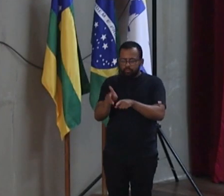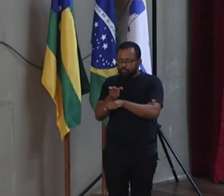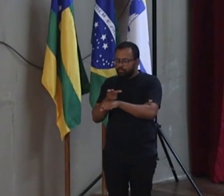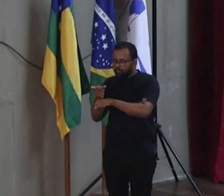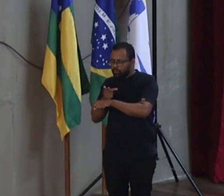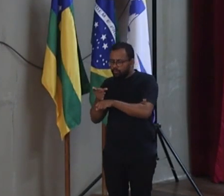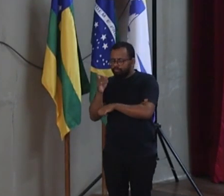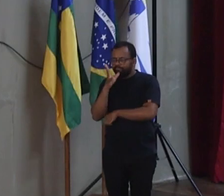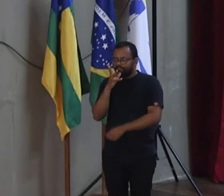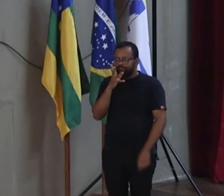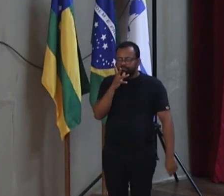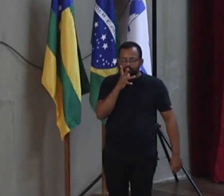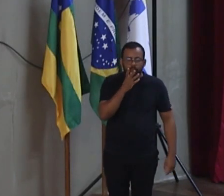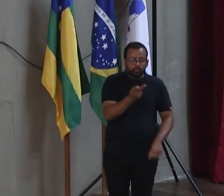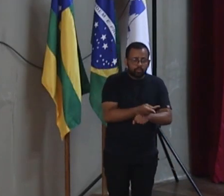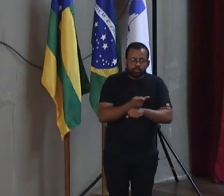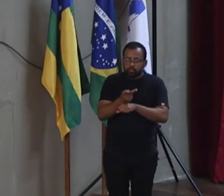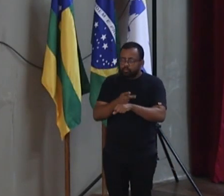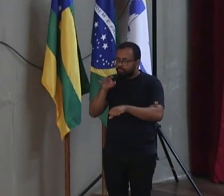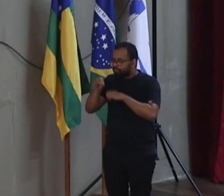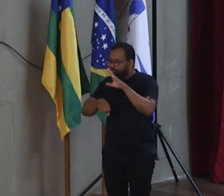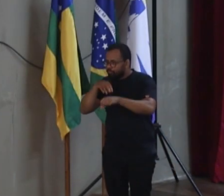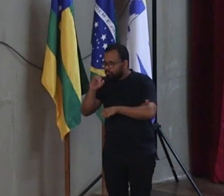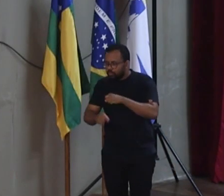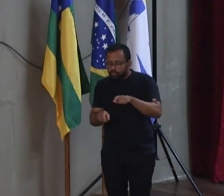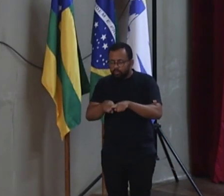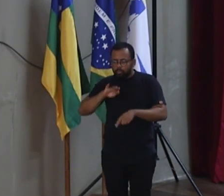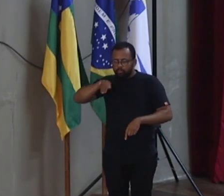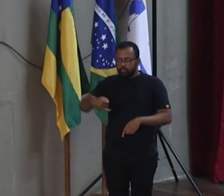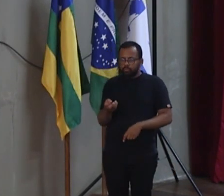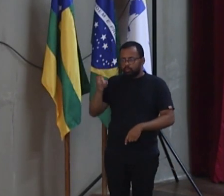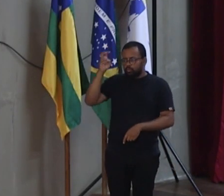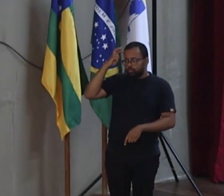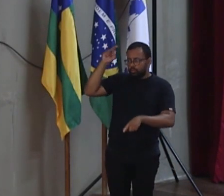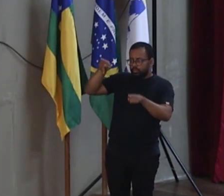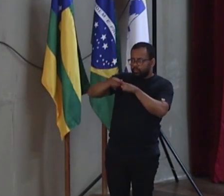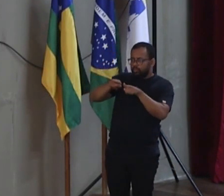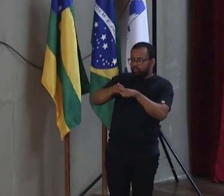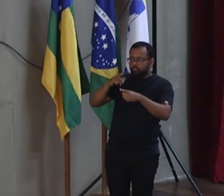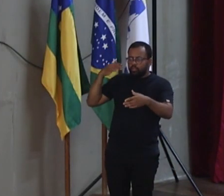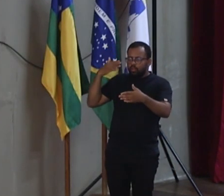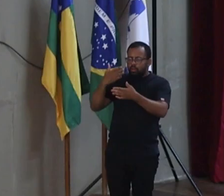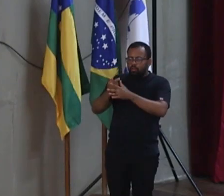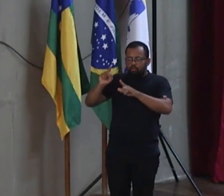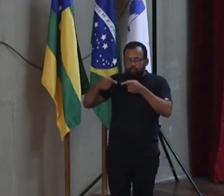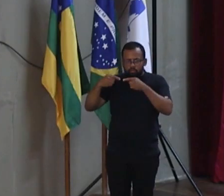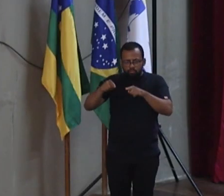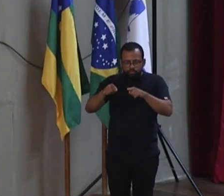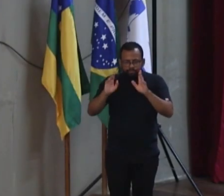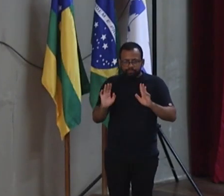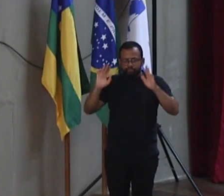Buscávamos alento e alimento na profusão de possibilidades culturais através da música,